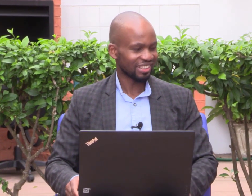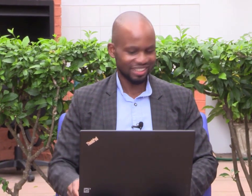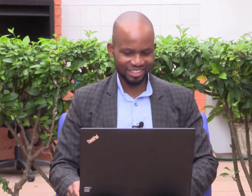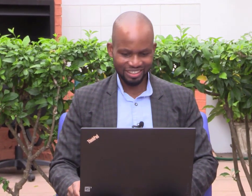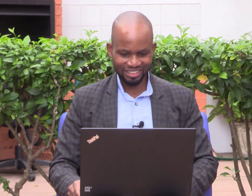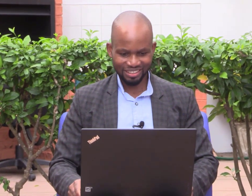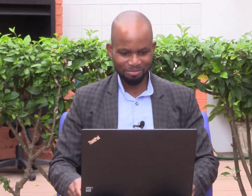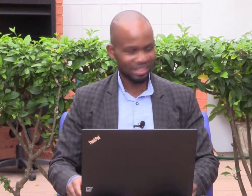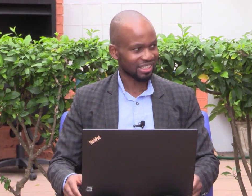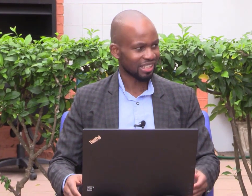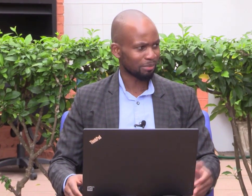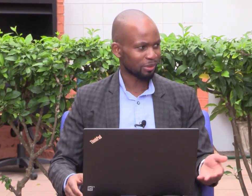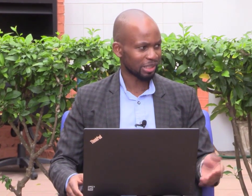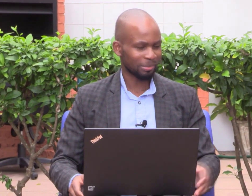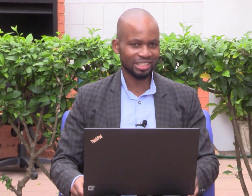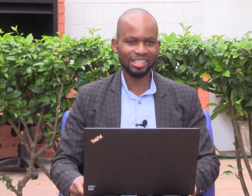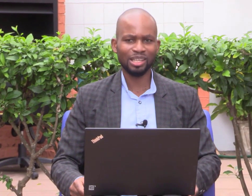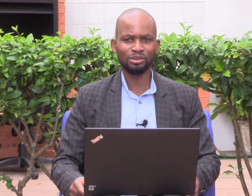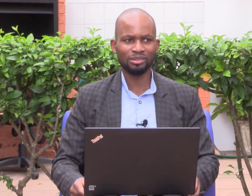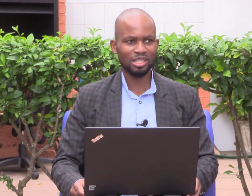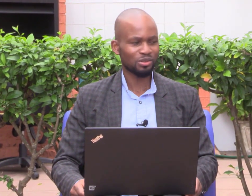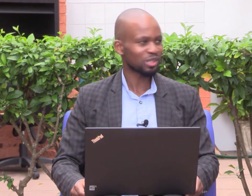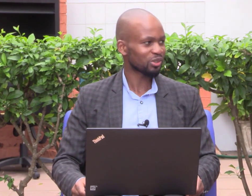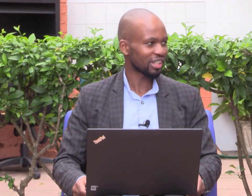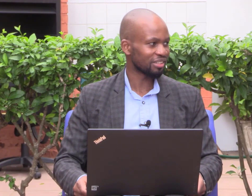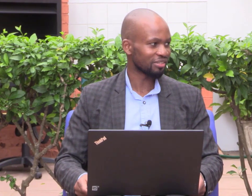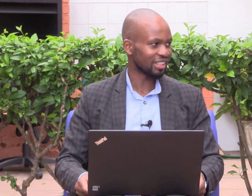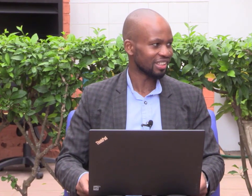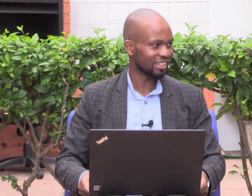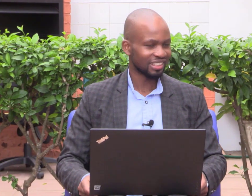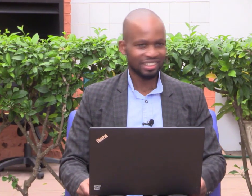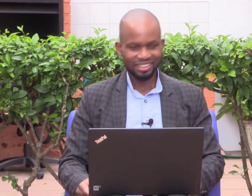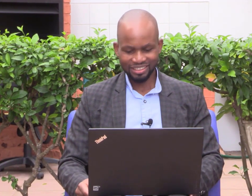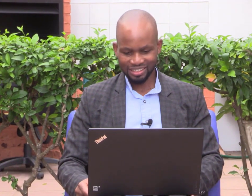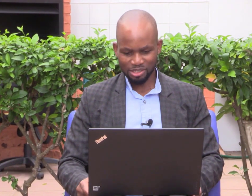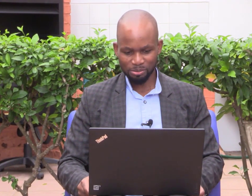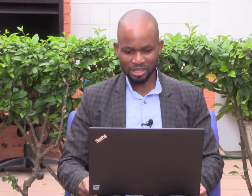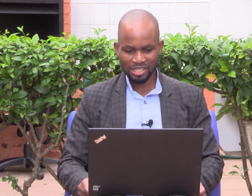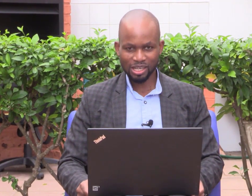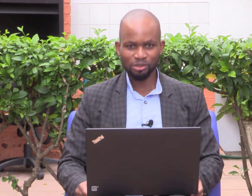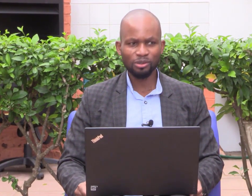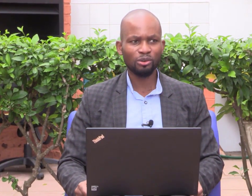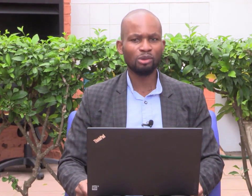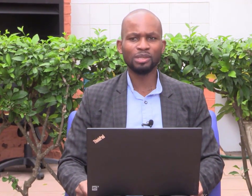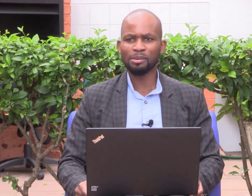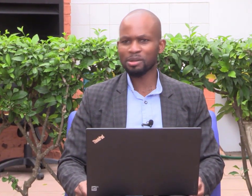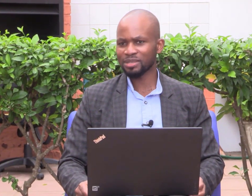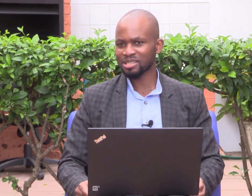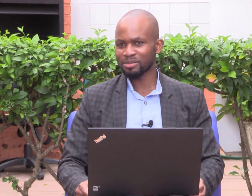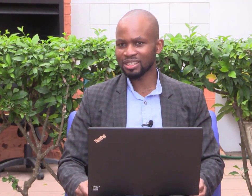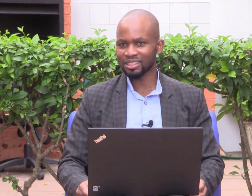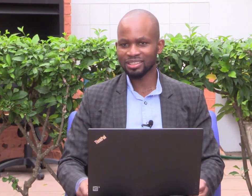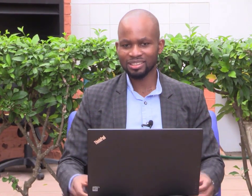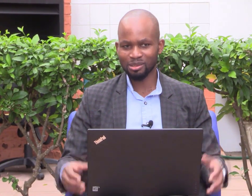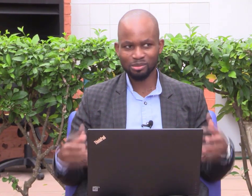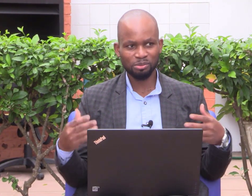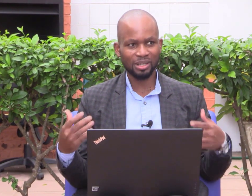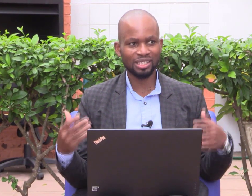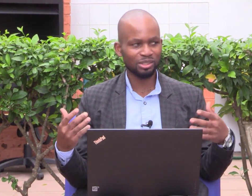e por ter partilhado a sua história de vida de superação. Como dá para perceber, estamos perante